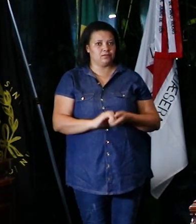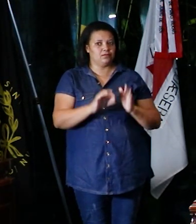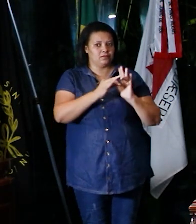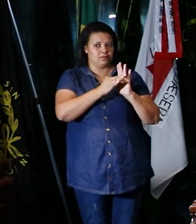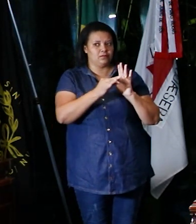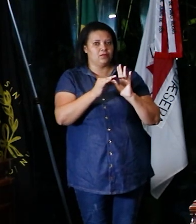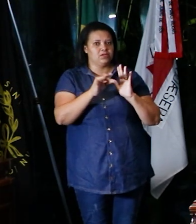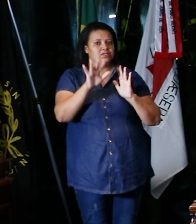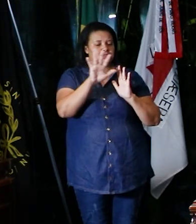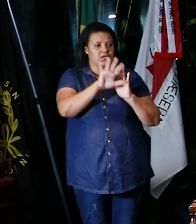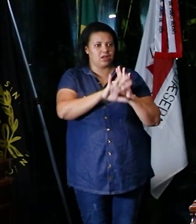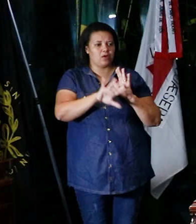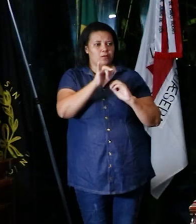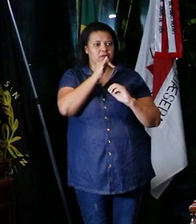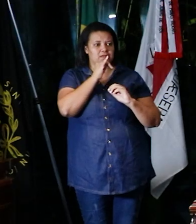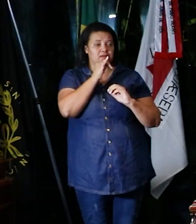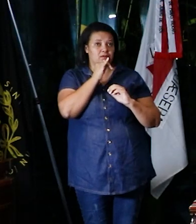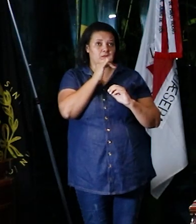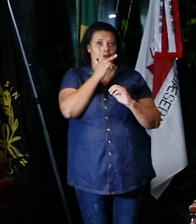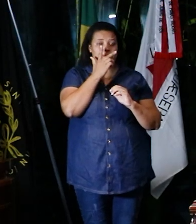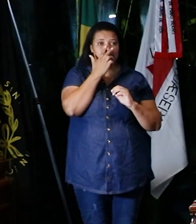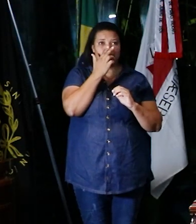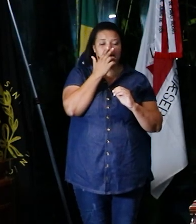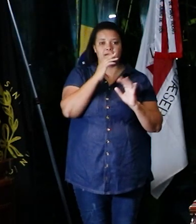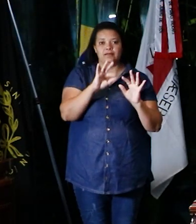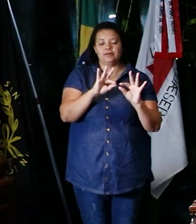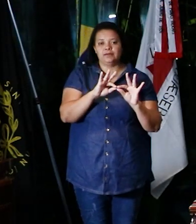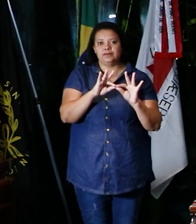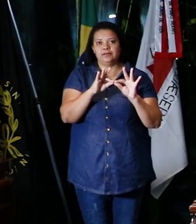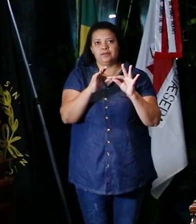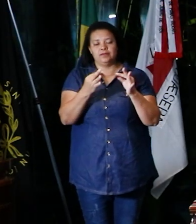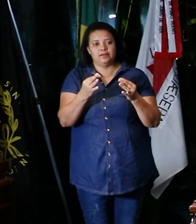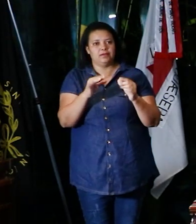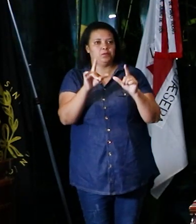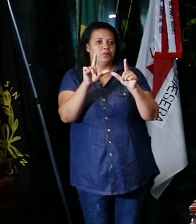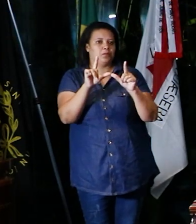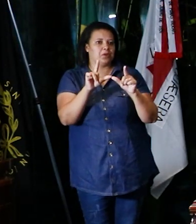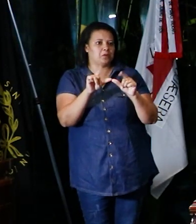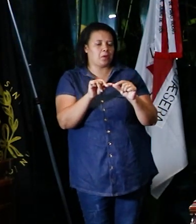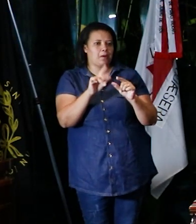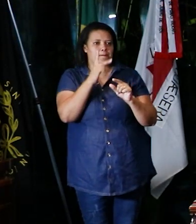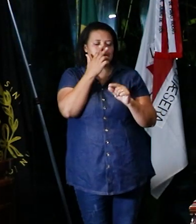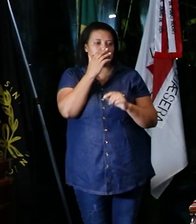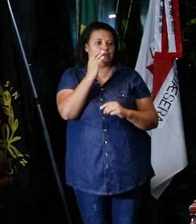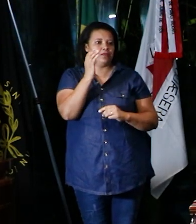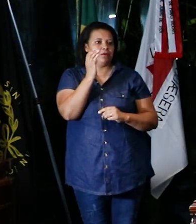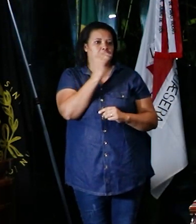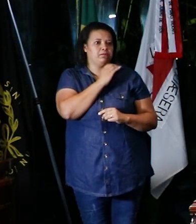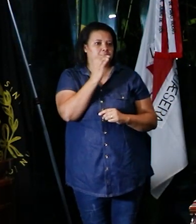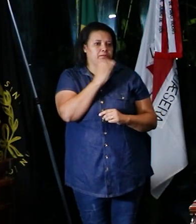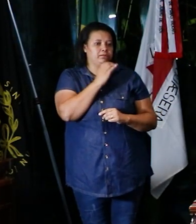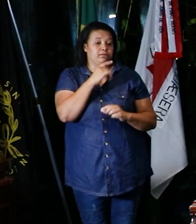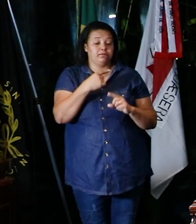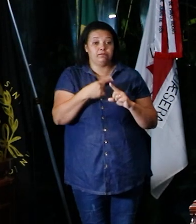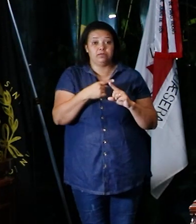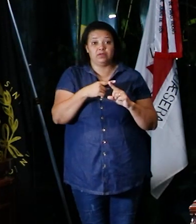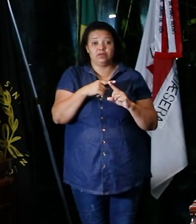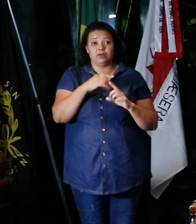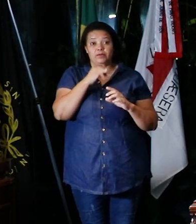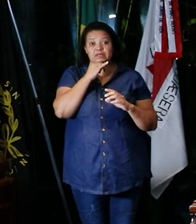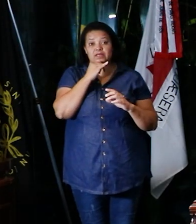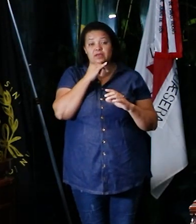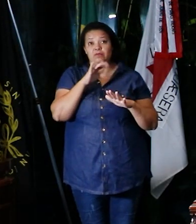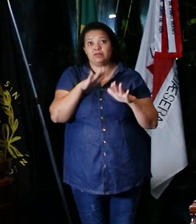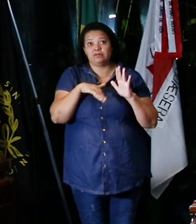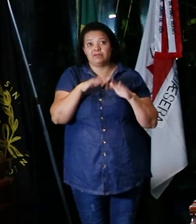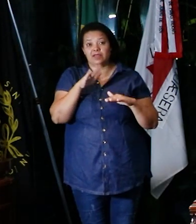é considerada mesmo um gênero menor e feito às pressas, porque, teoricamente,